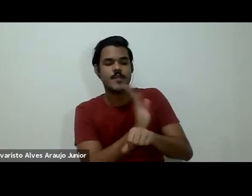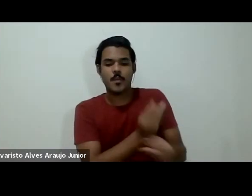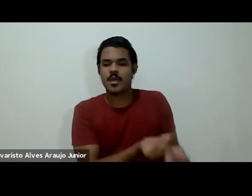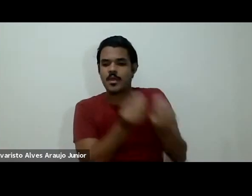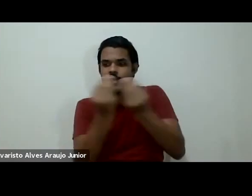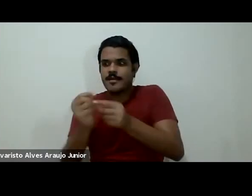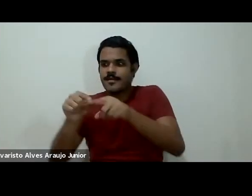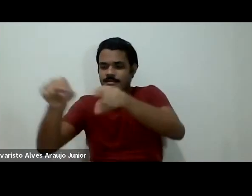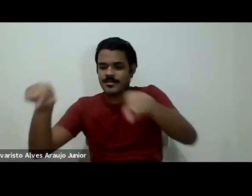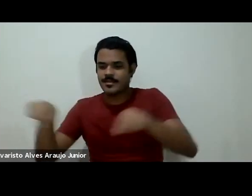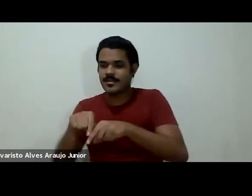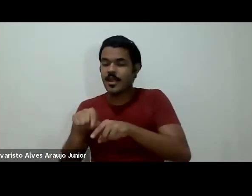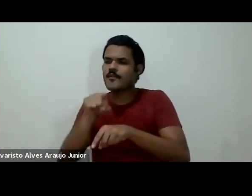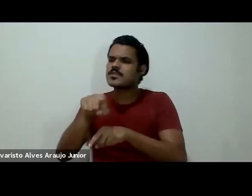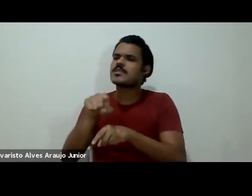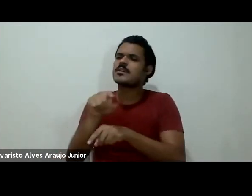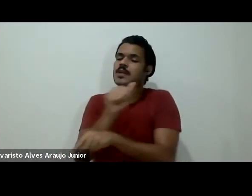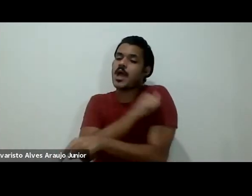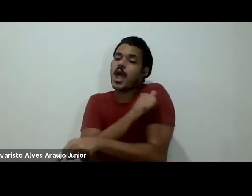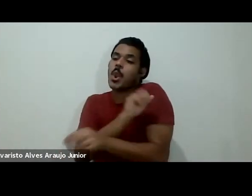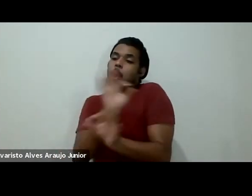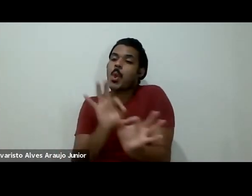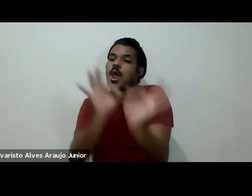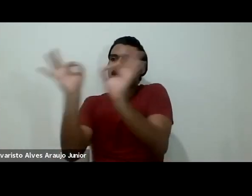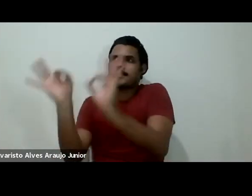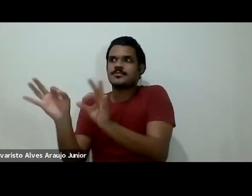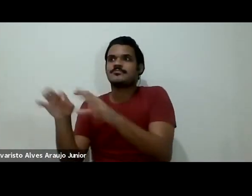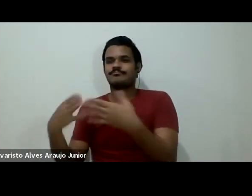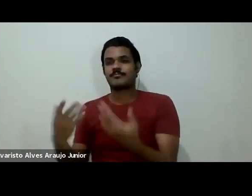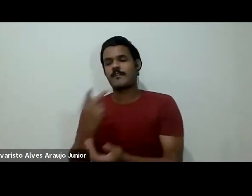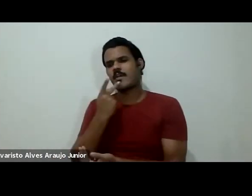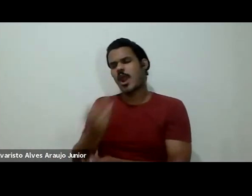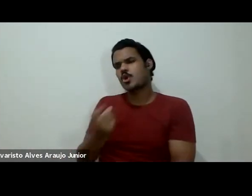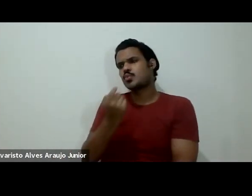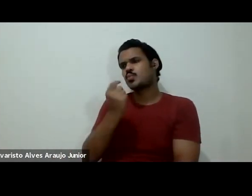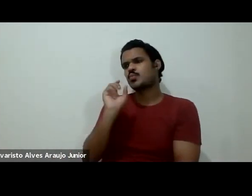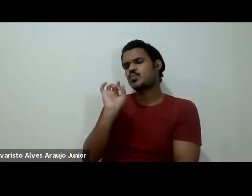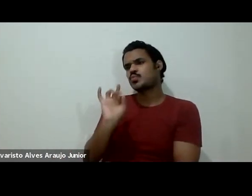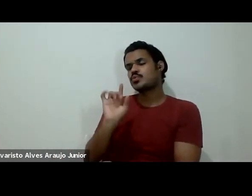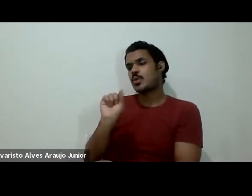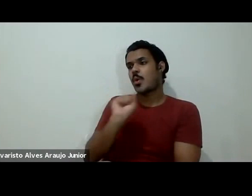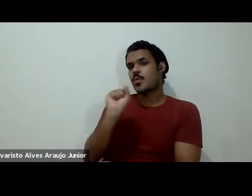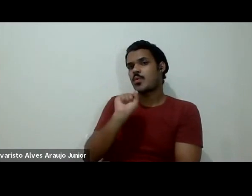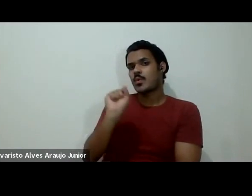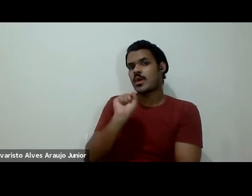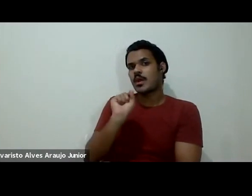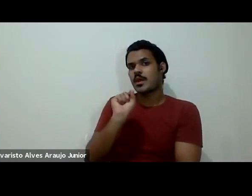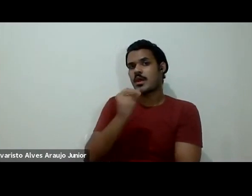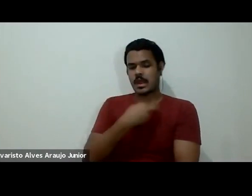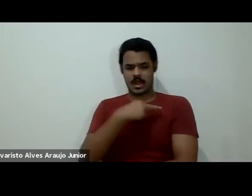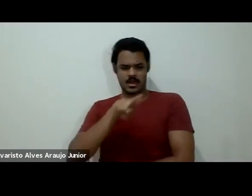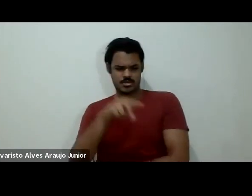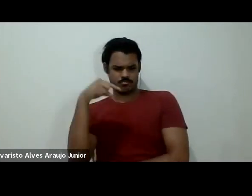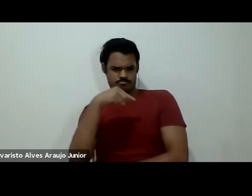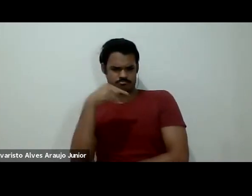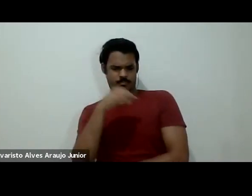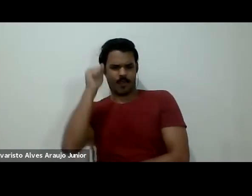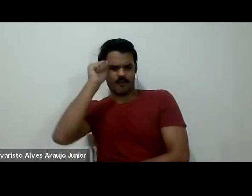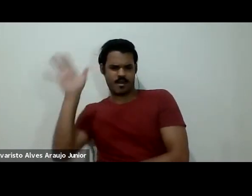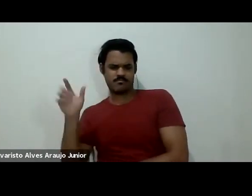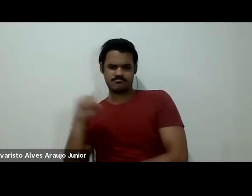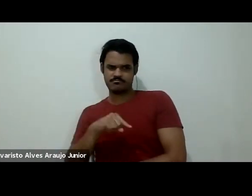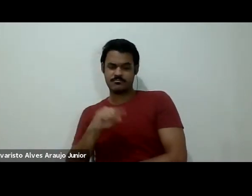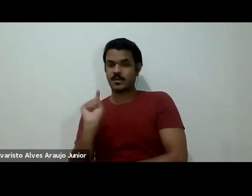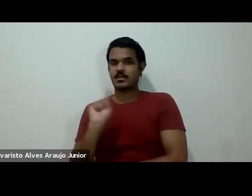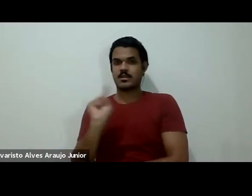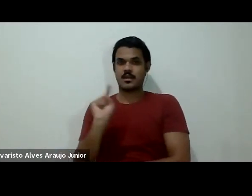para a sala de aula. Porque nós não estamos falando aqui só de uma religiosidade africana. Nós estamos falando